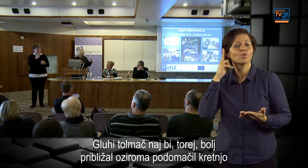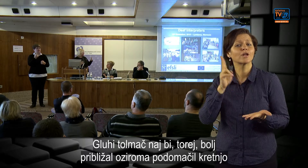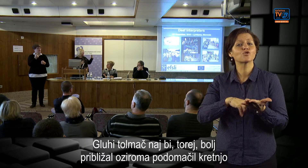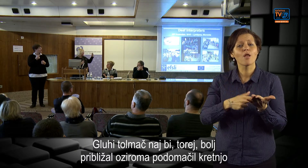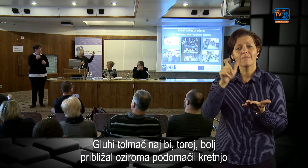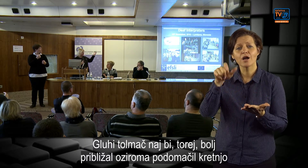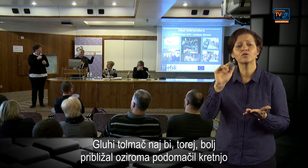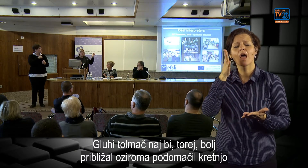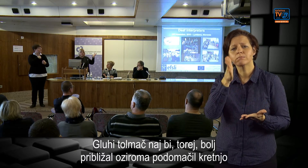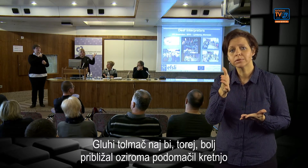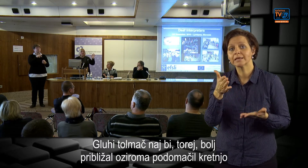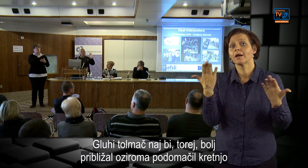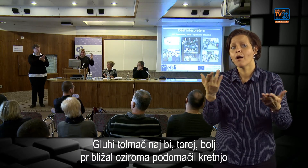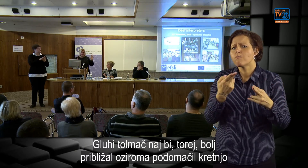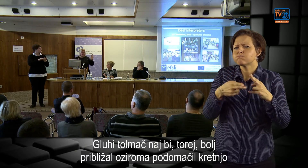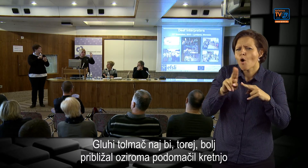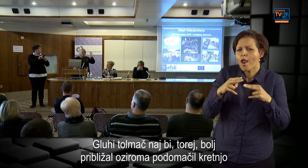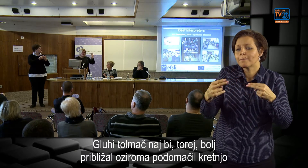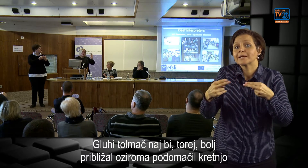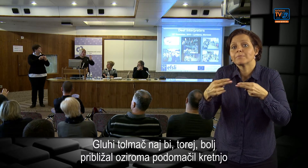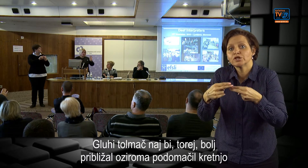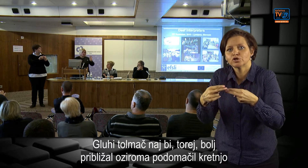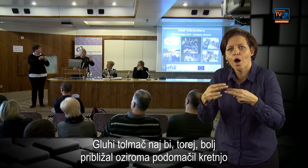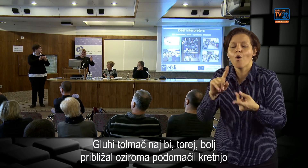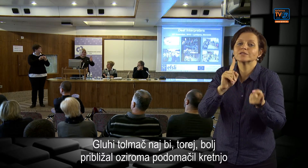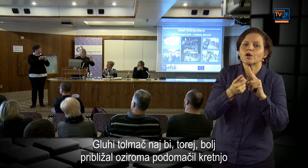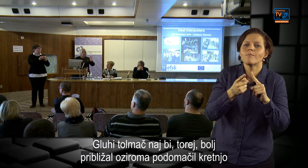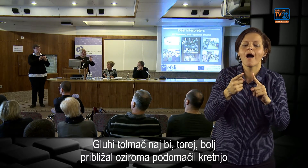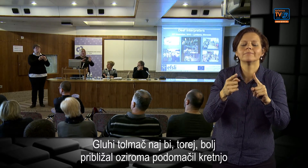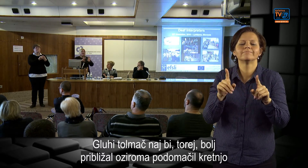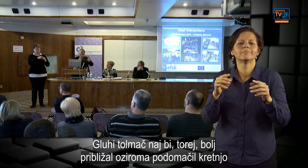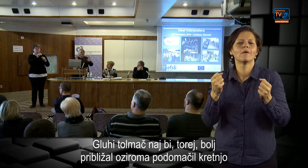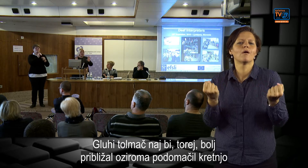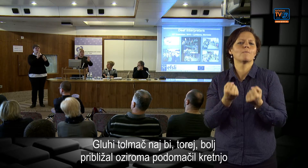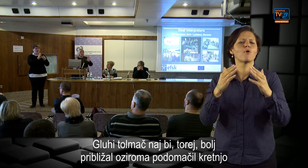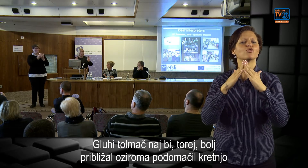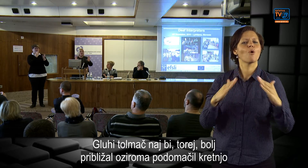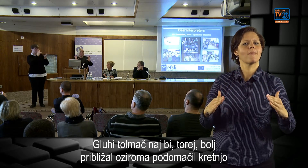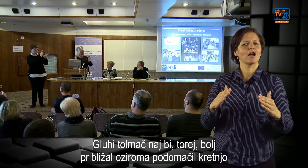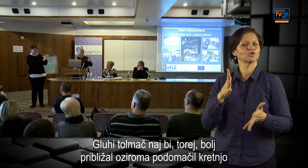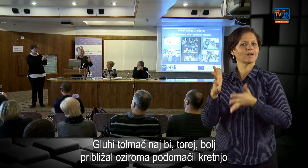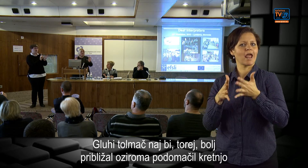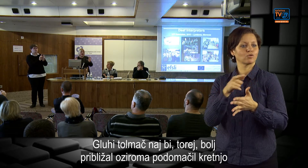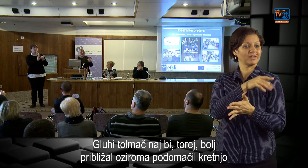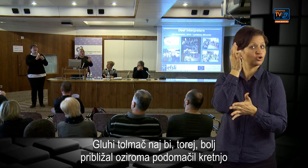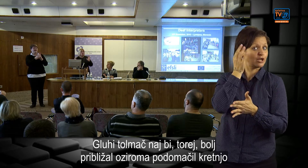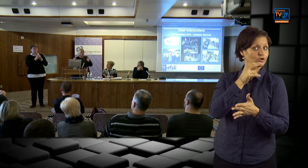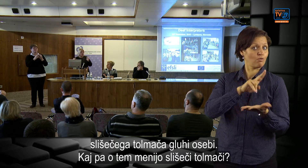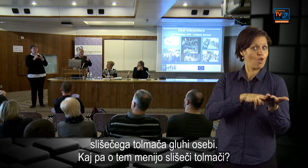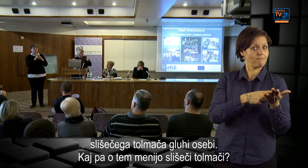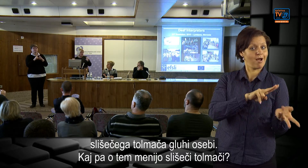Gluhi tolmač naj bi torej bolj približal oziroma podomačil kretnjo slišečega tolmača gluhi